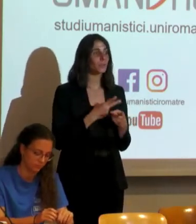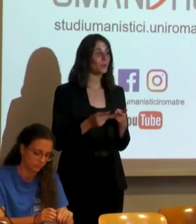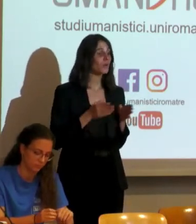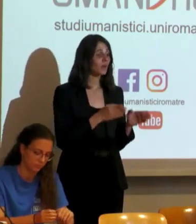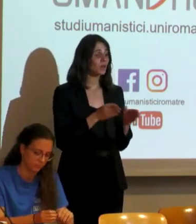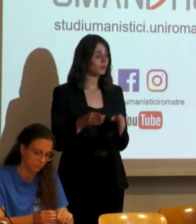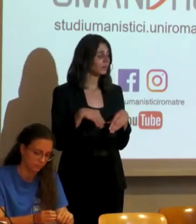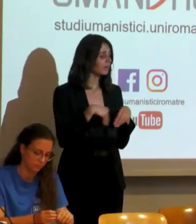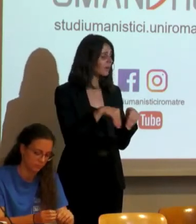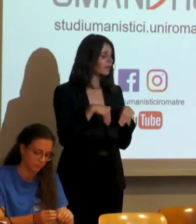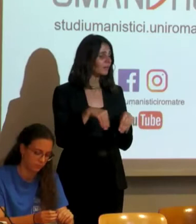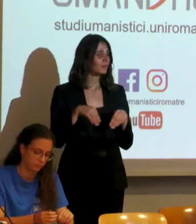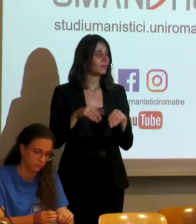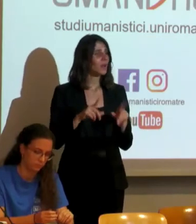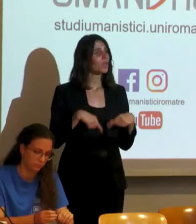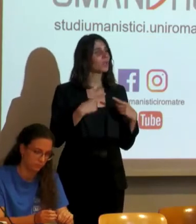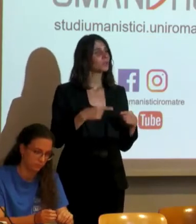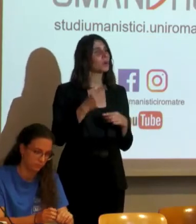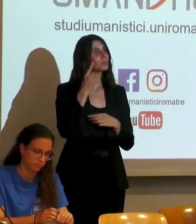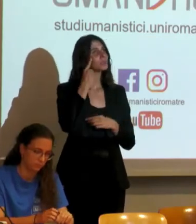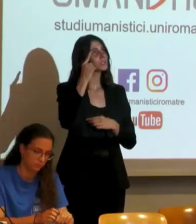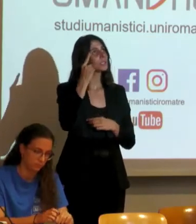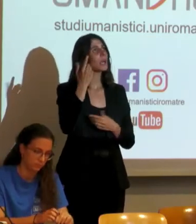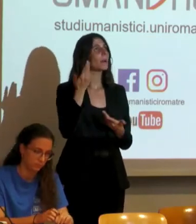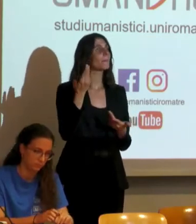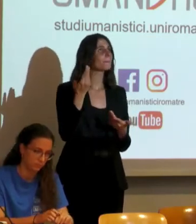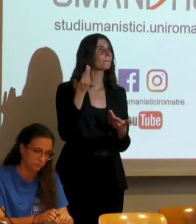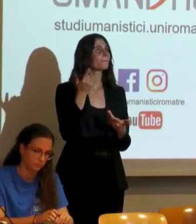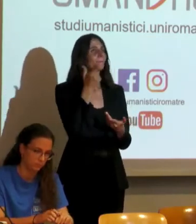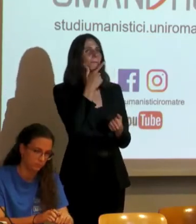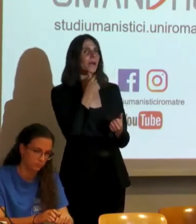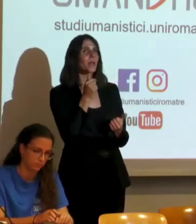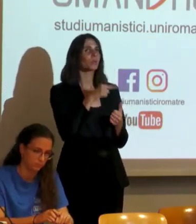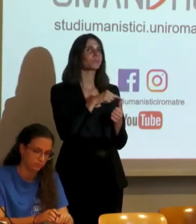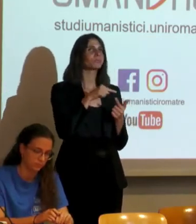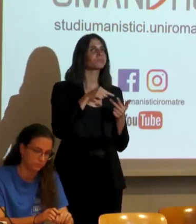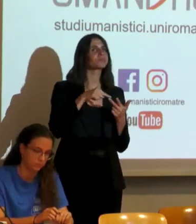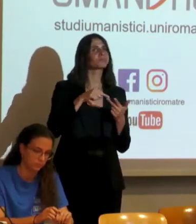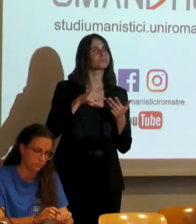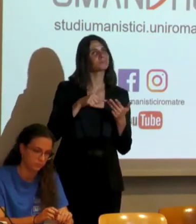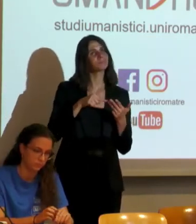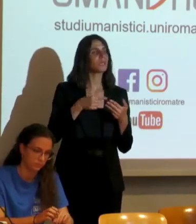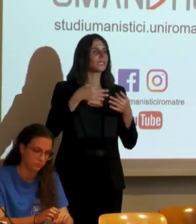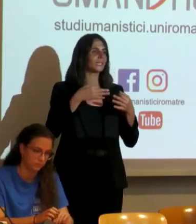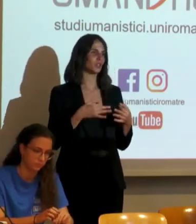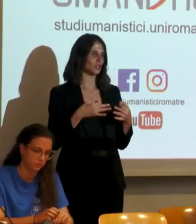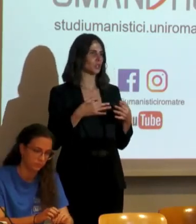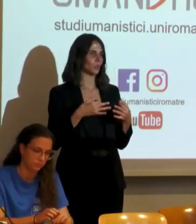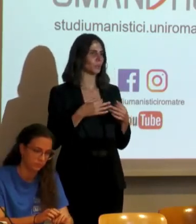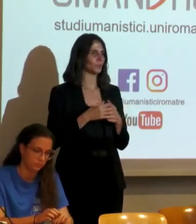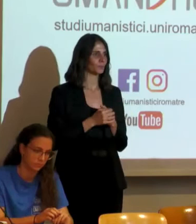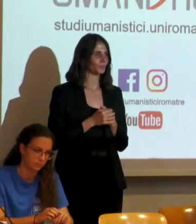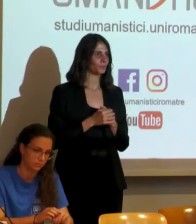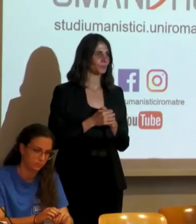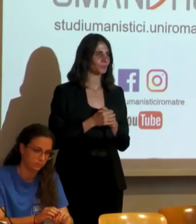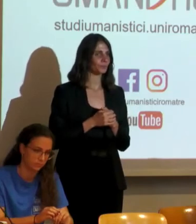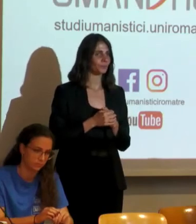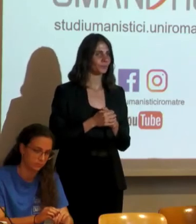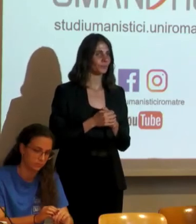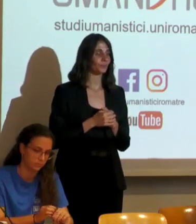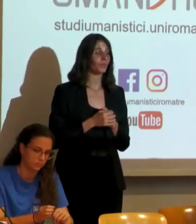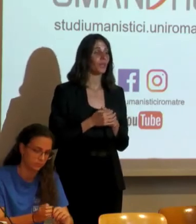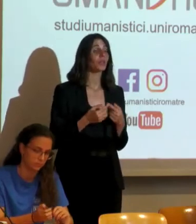corsi, fatevi un'idea della bellezza e della varietà di queste discipline e, come dire, fate una